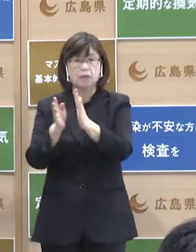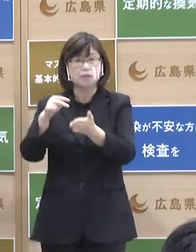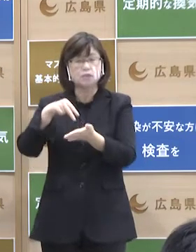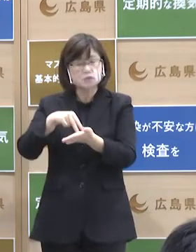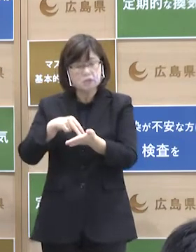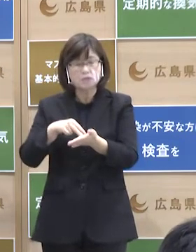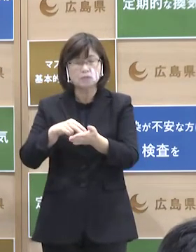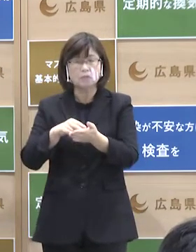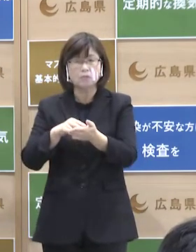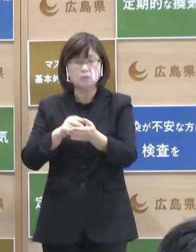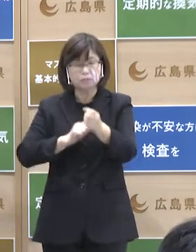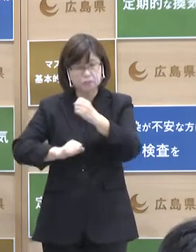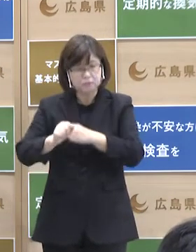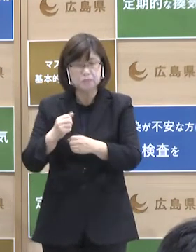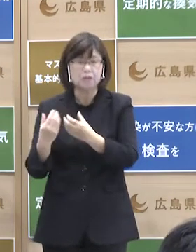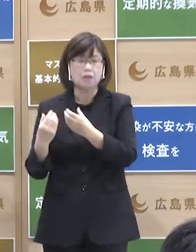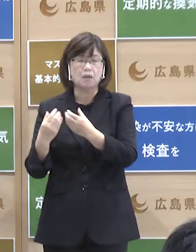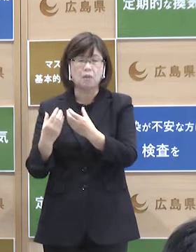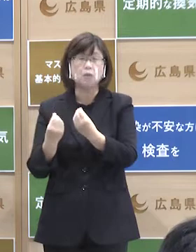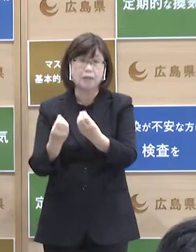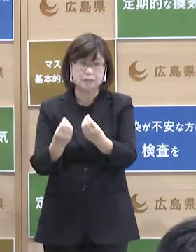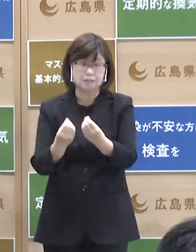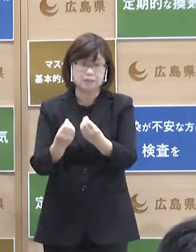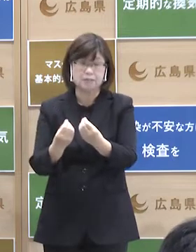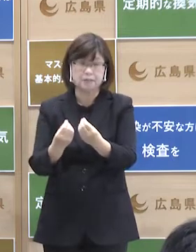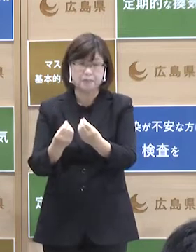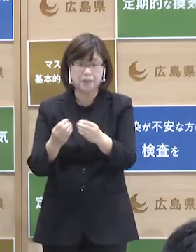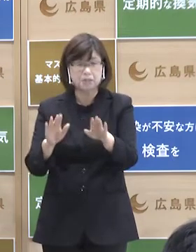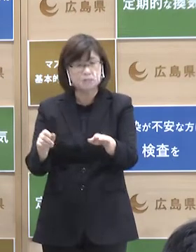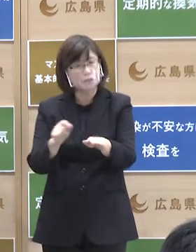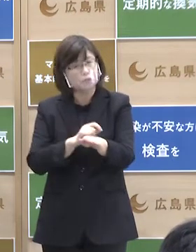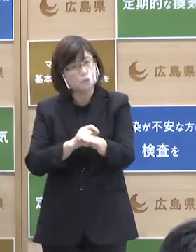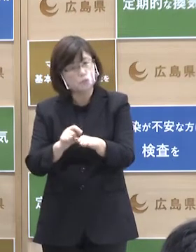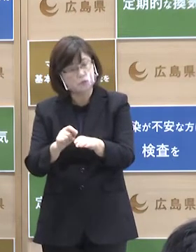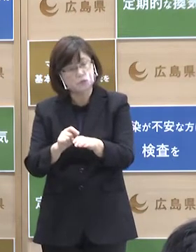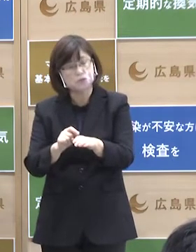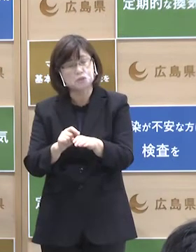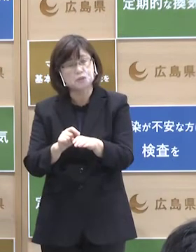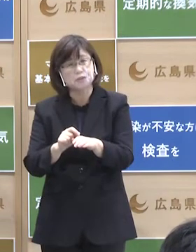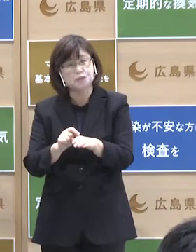、今のところですね、特に何か